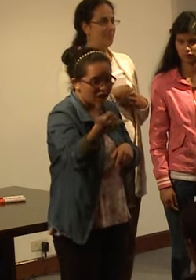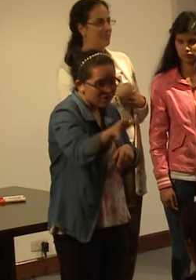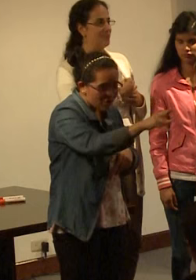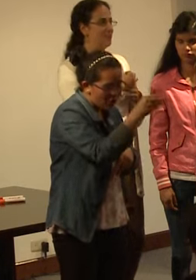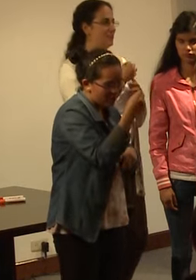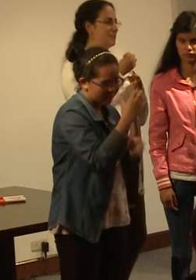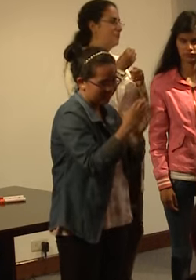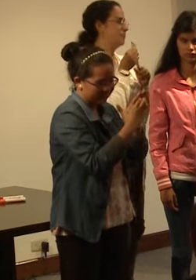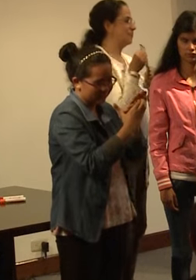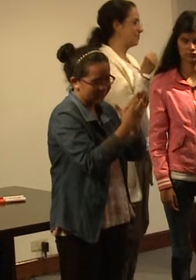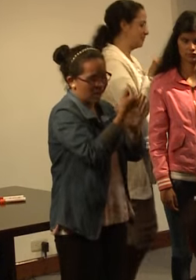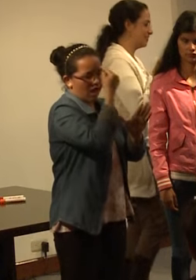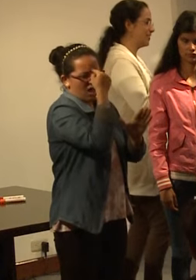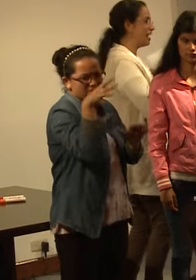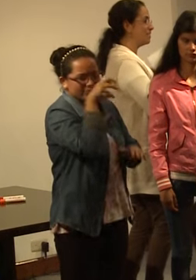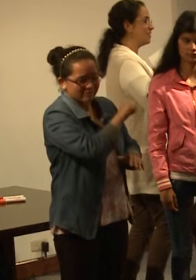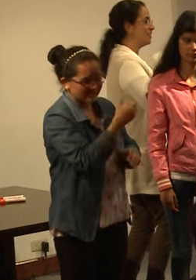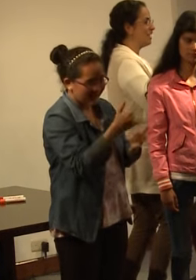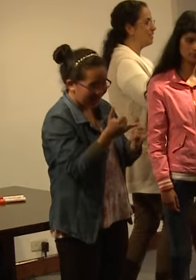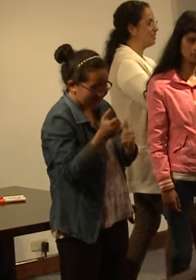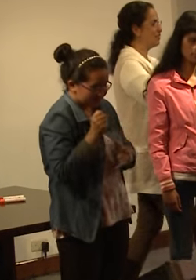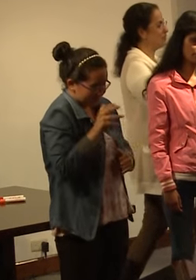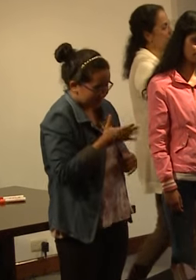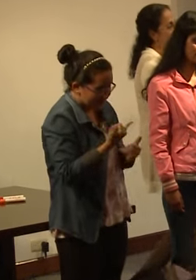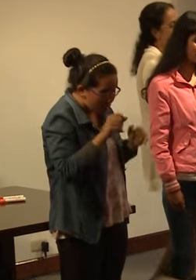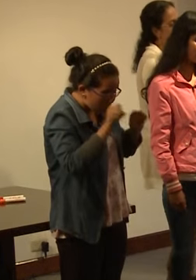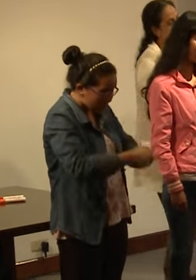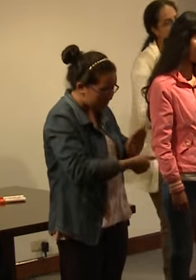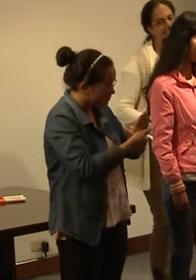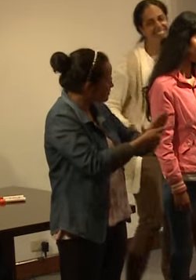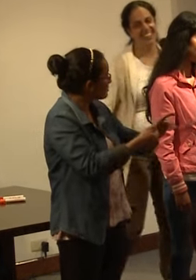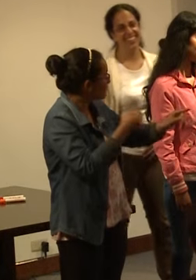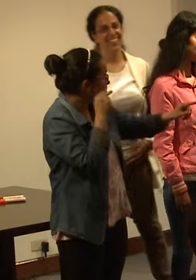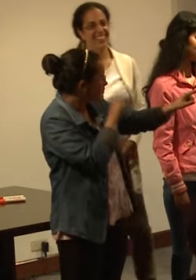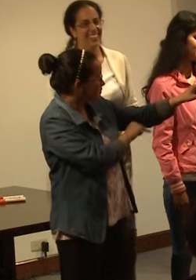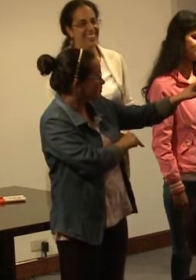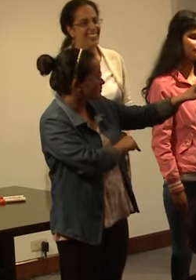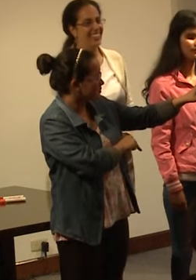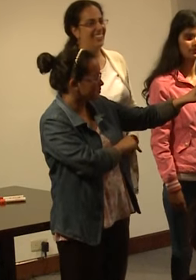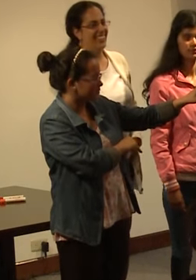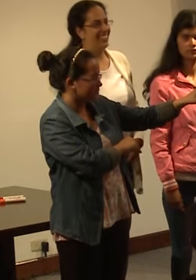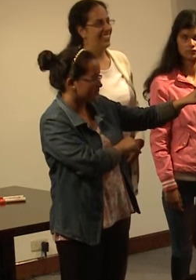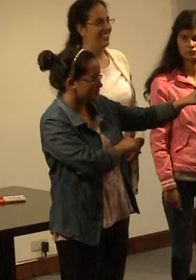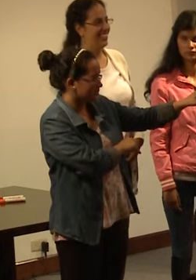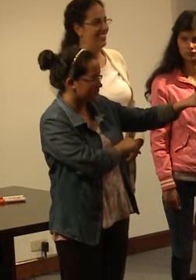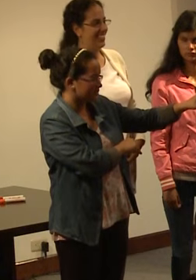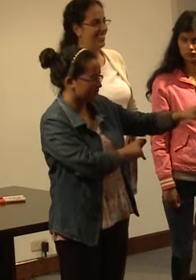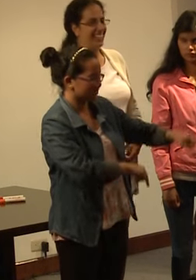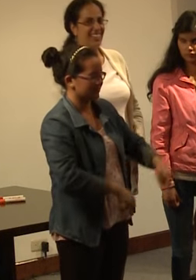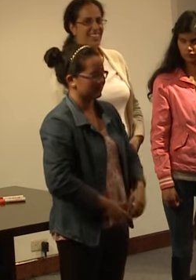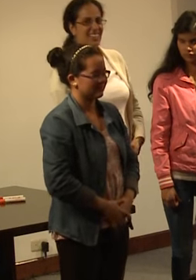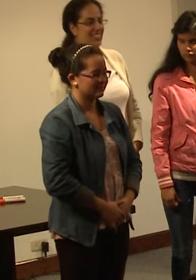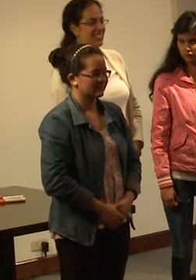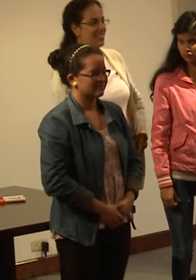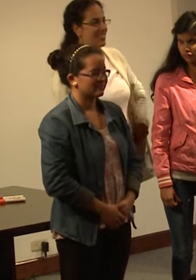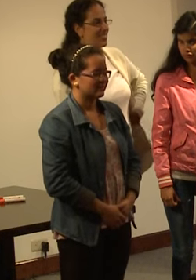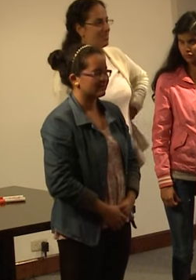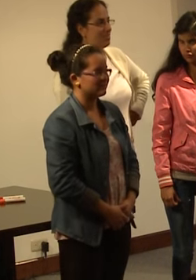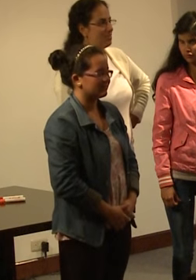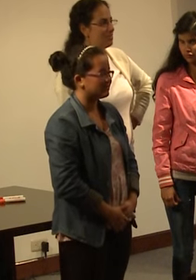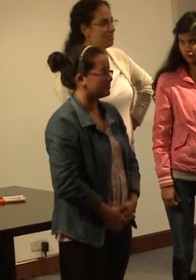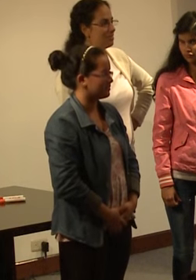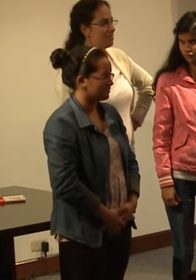¿Está clarísimo? Listo. ¿Ya que está la descripción? ¿Cierto? Sí. ¿Era esta imagen? Listo. No, pero la idea era que la respondiéramos un